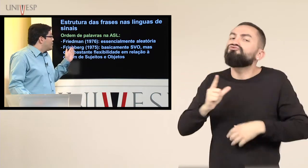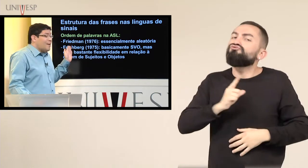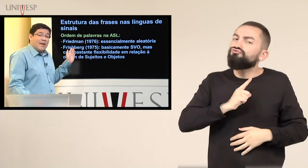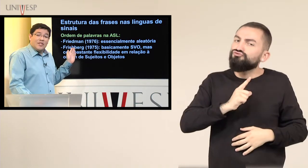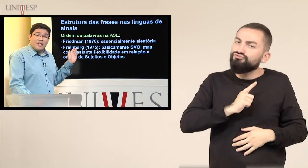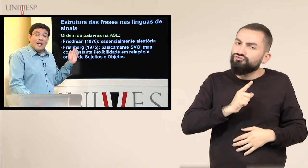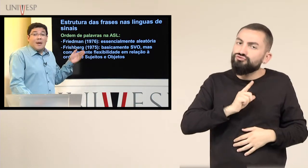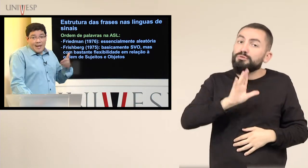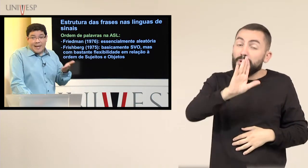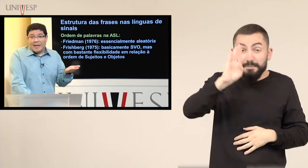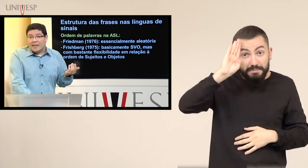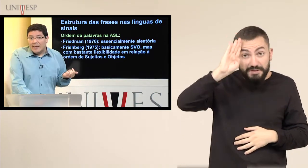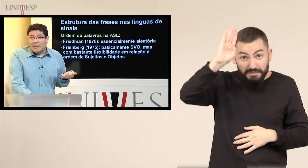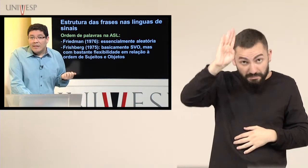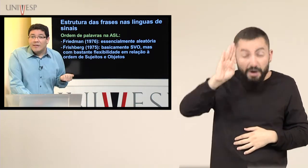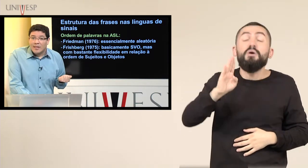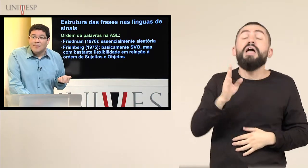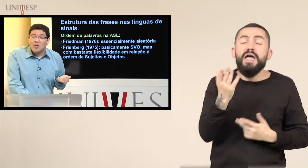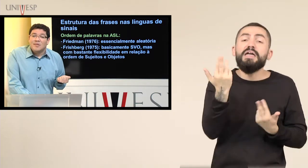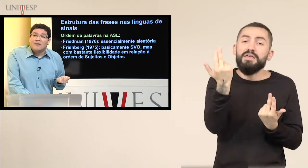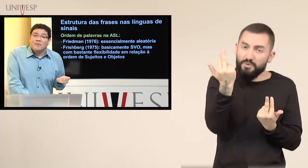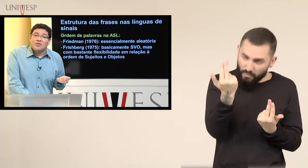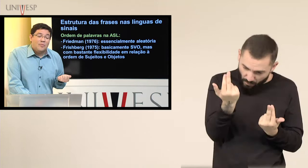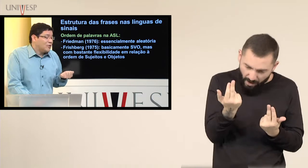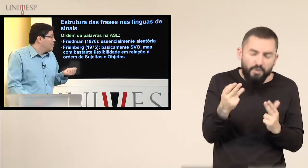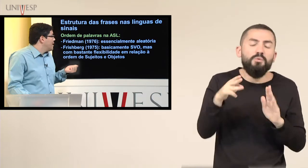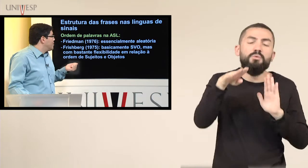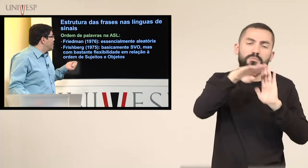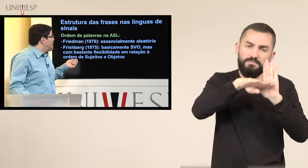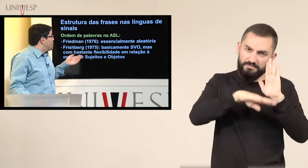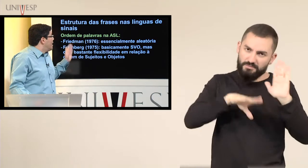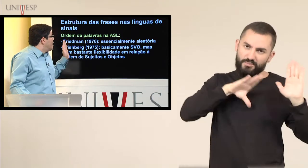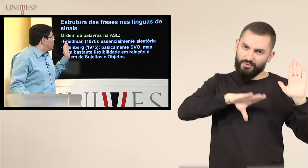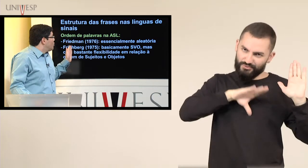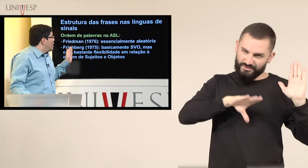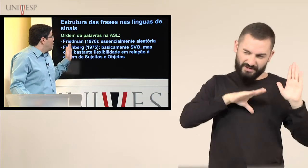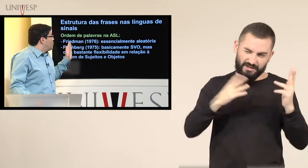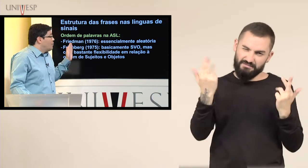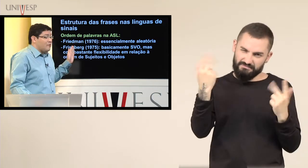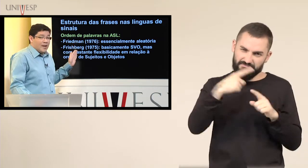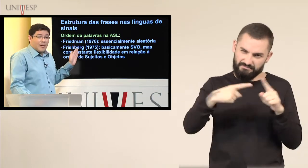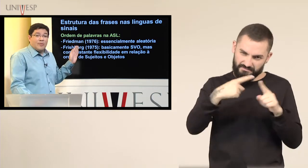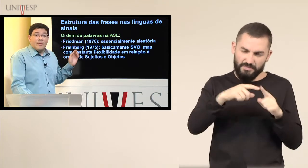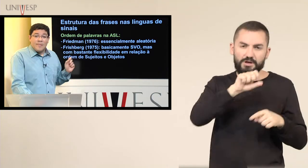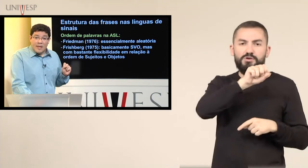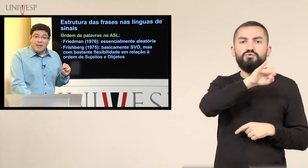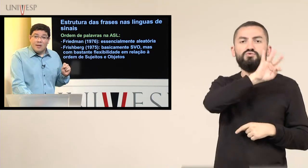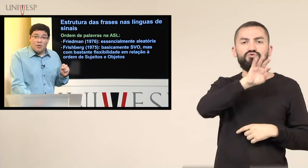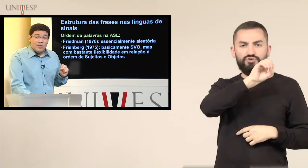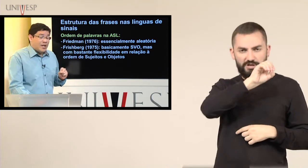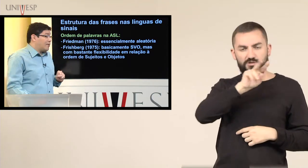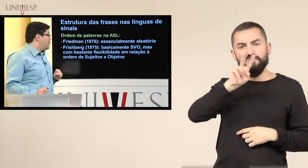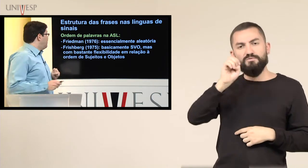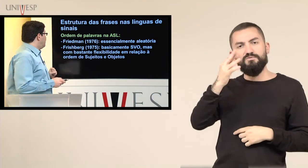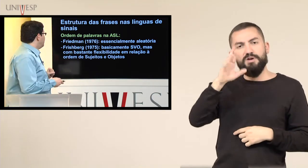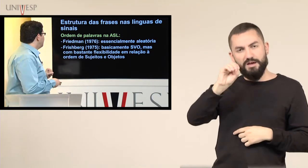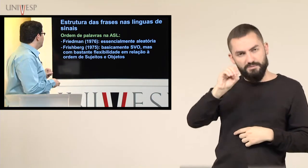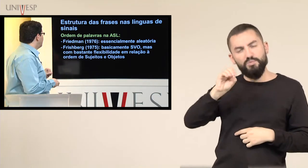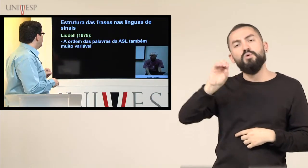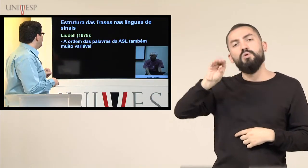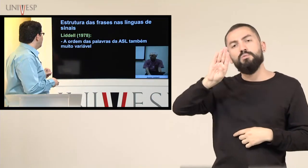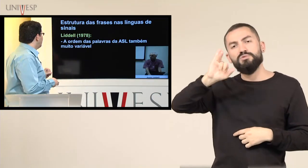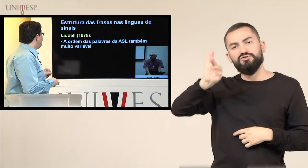seria justamente aquela que também observamos no português, ou seja, sujeito, verbo e objeto.